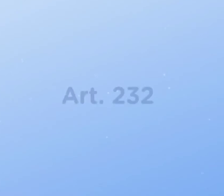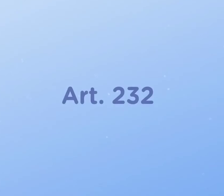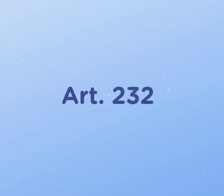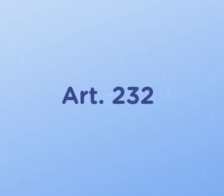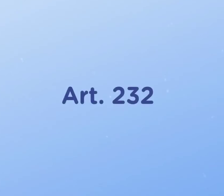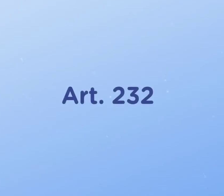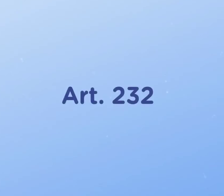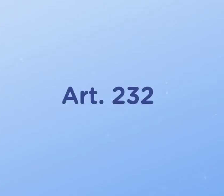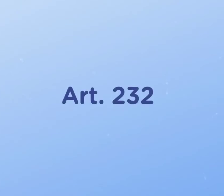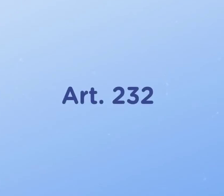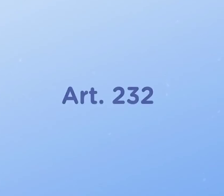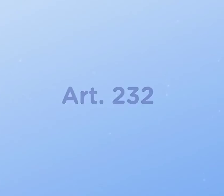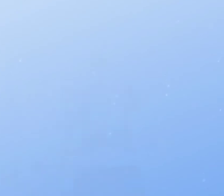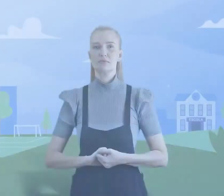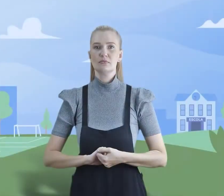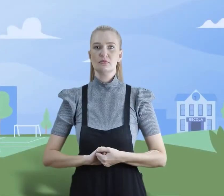Artigo 232.